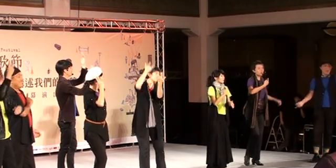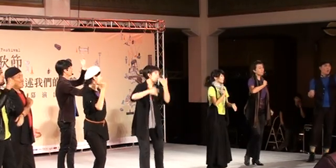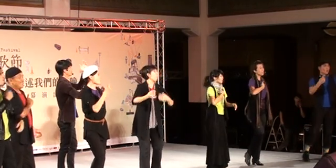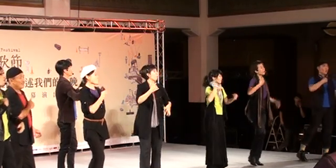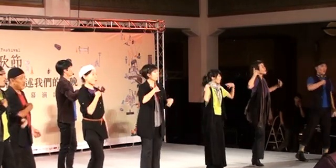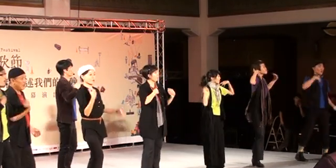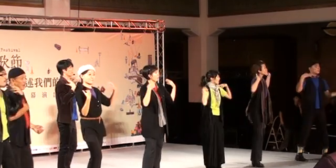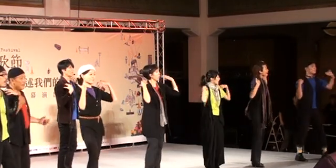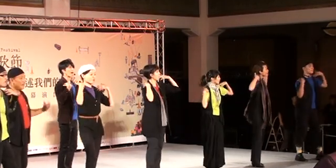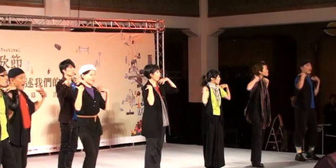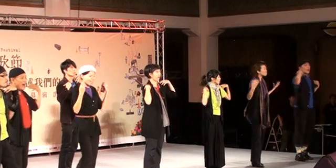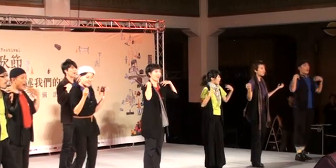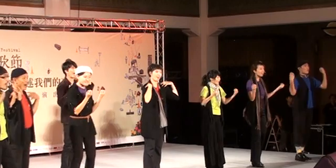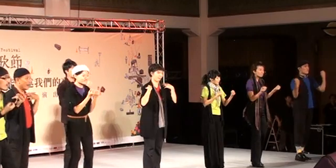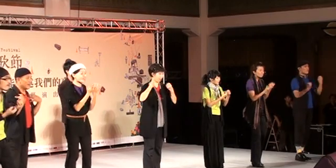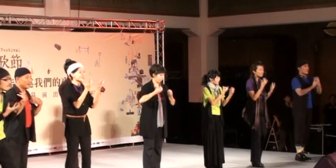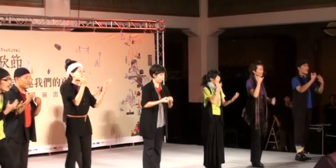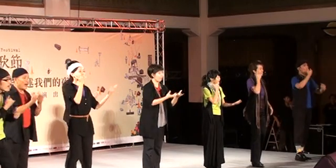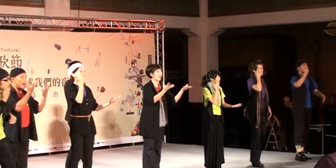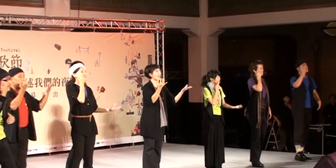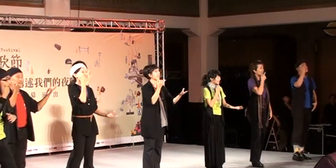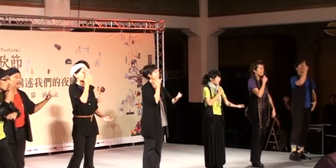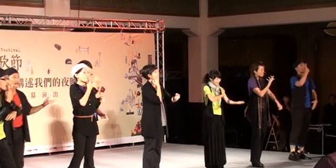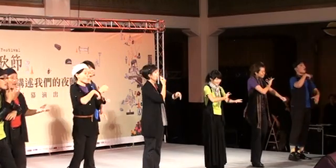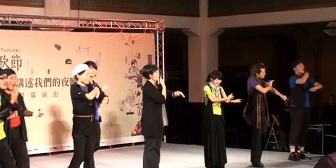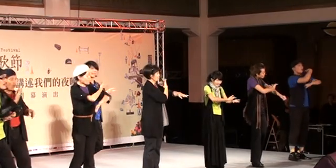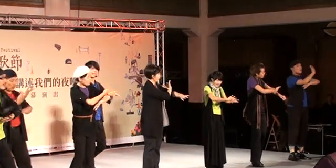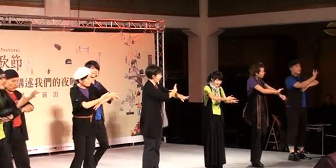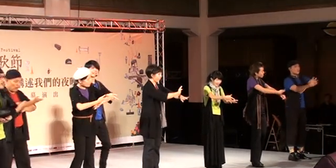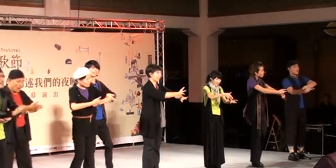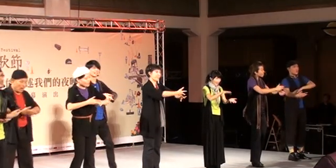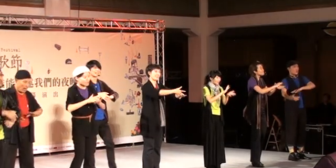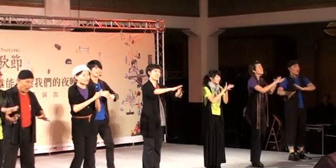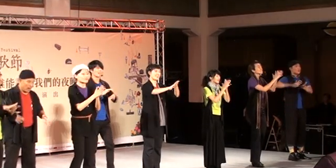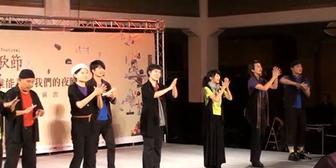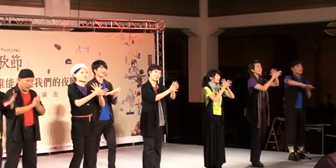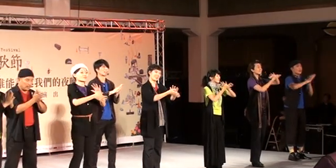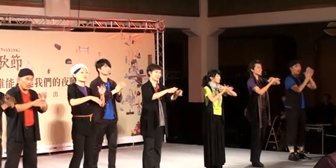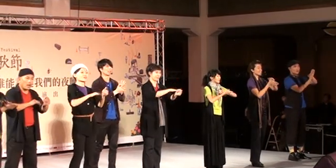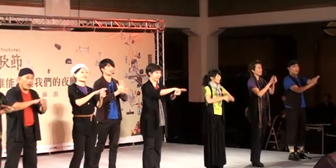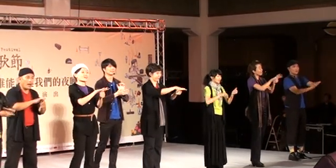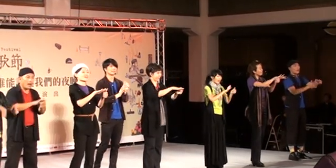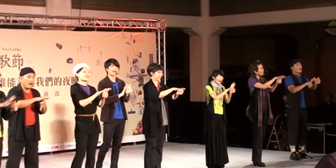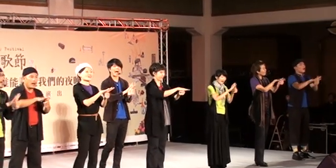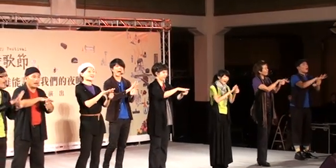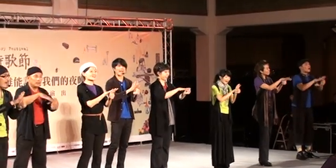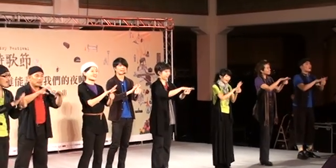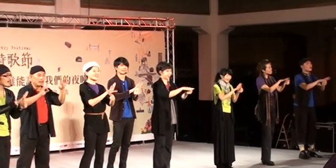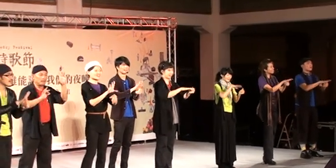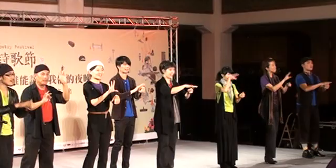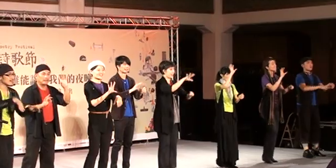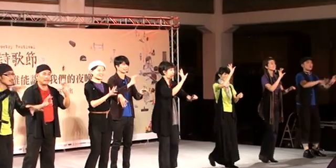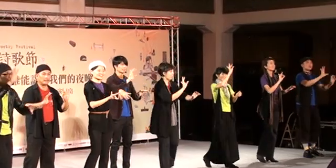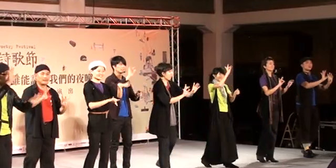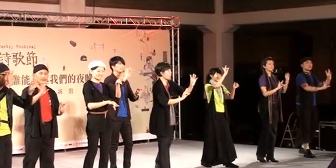我忙于把发酵的血酿成爱的汁